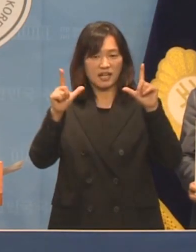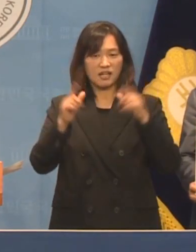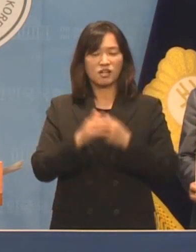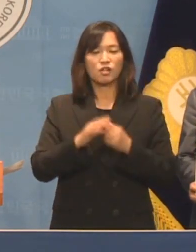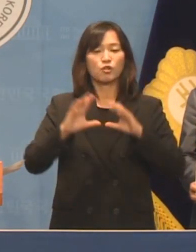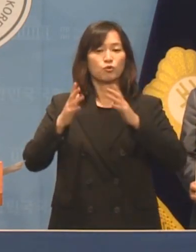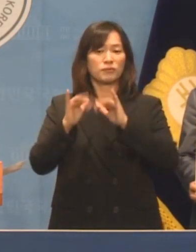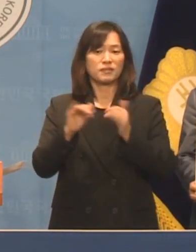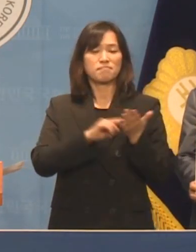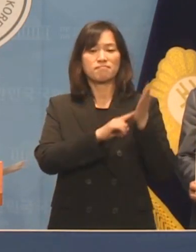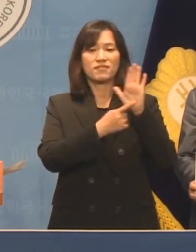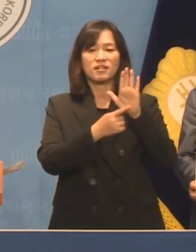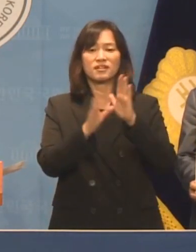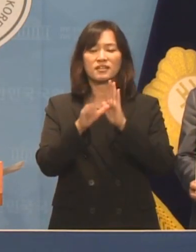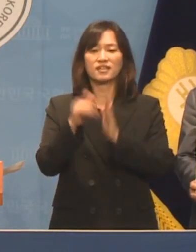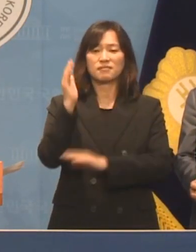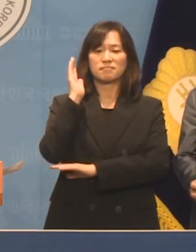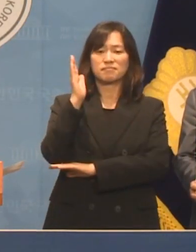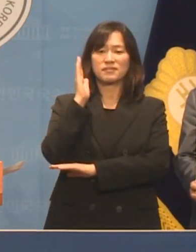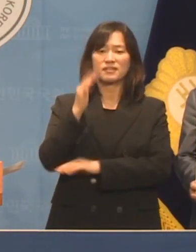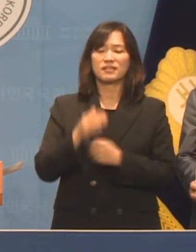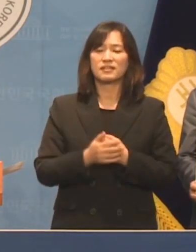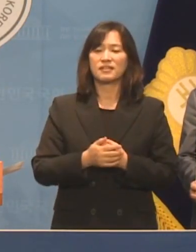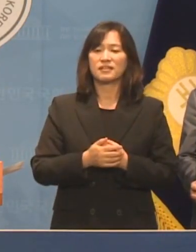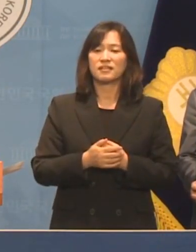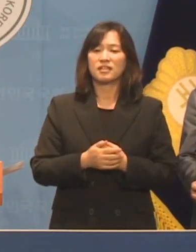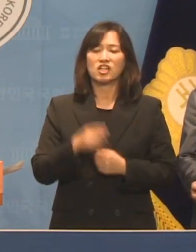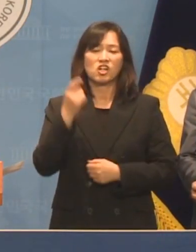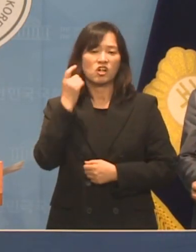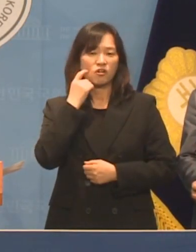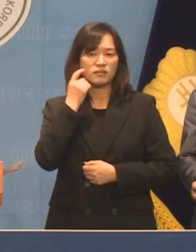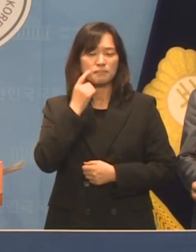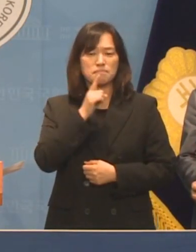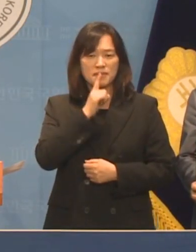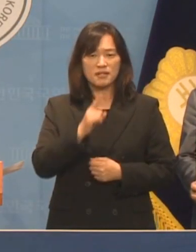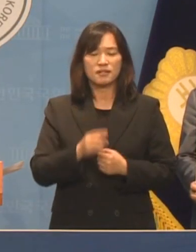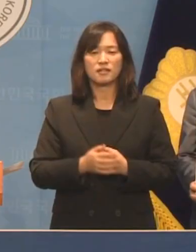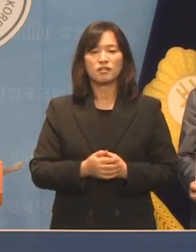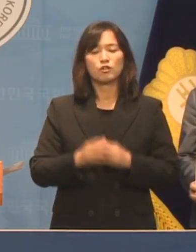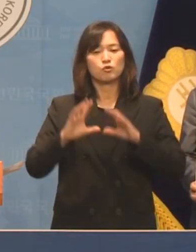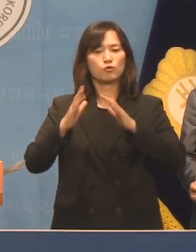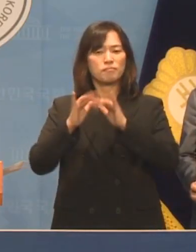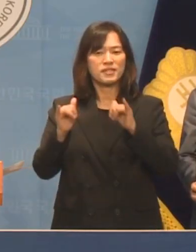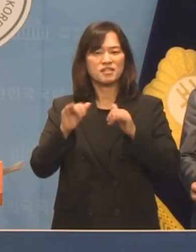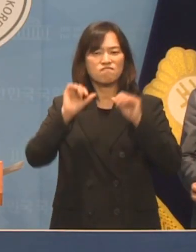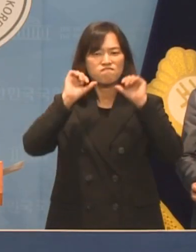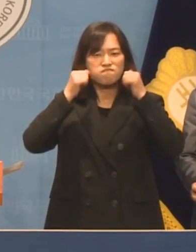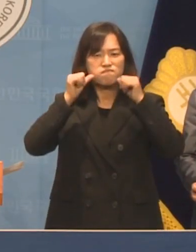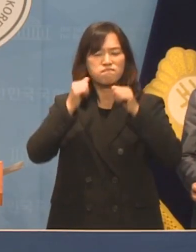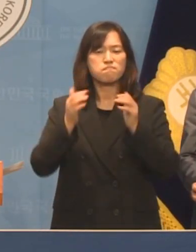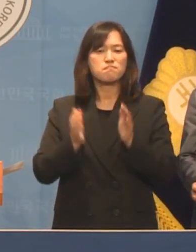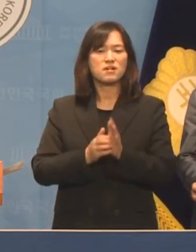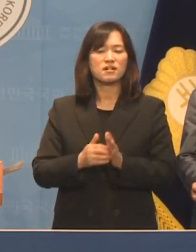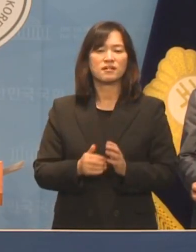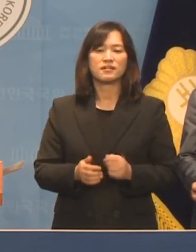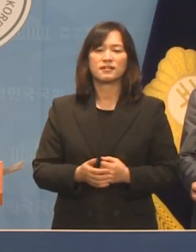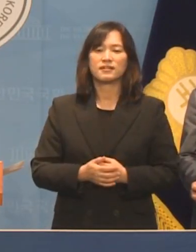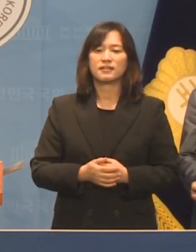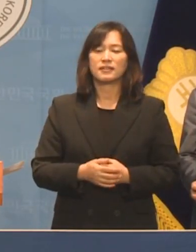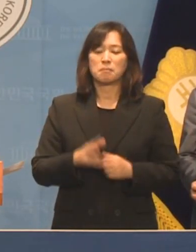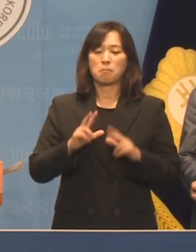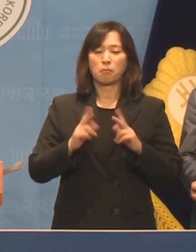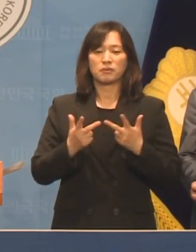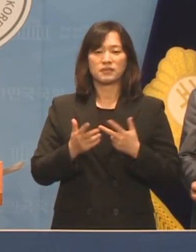담화에 나와서 반말하며 거짓말하며 국민을 우롱했습니다.